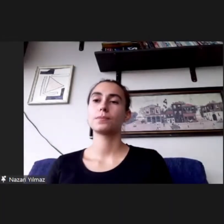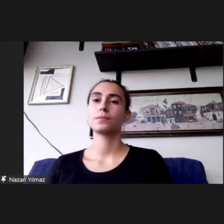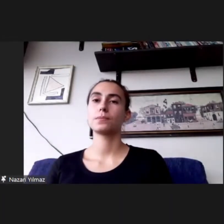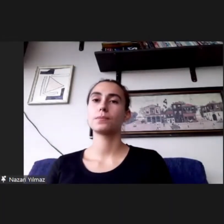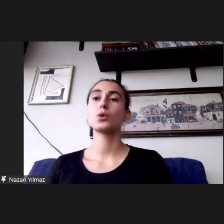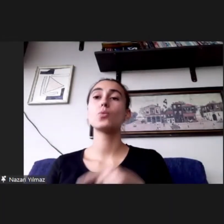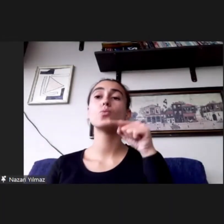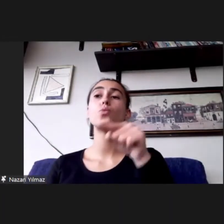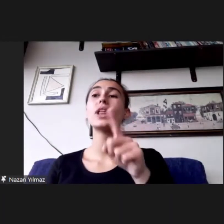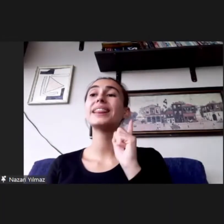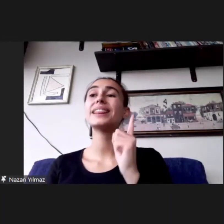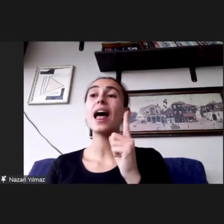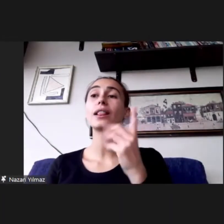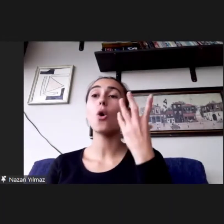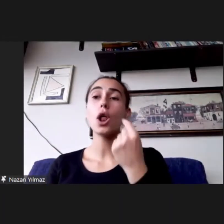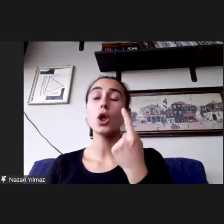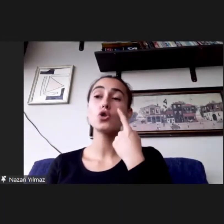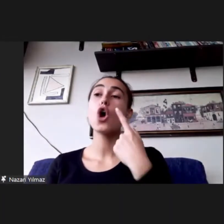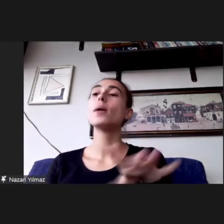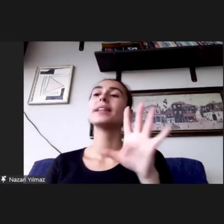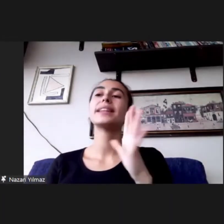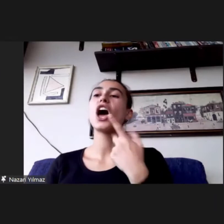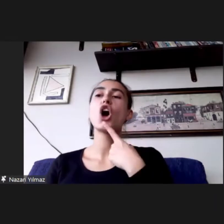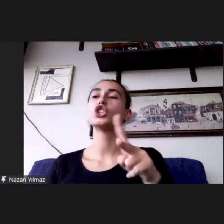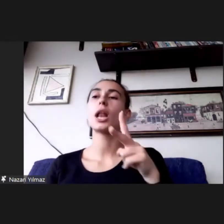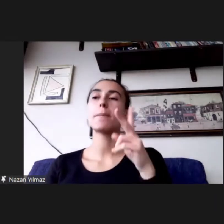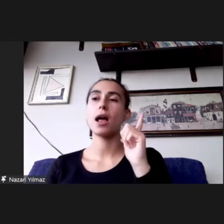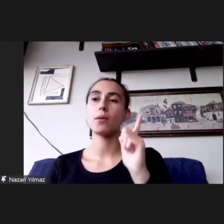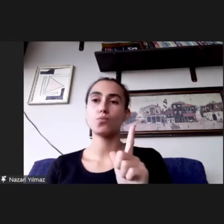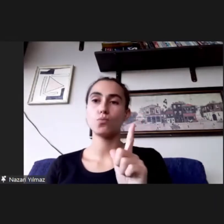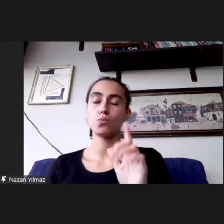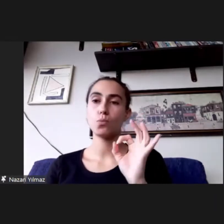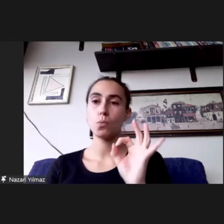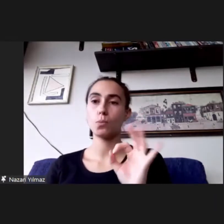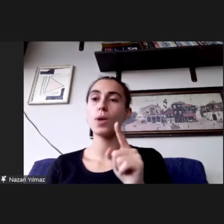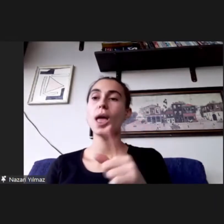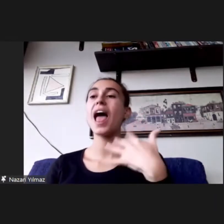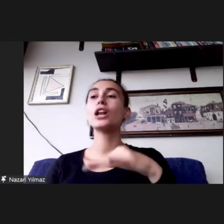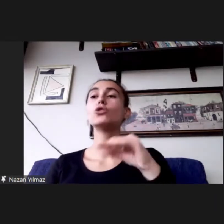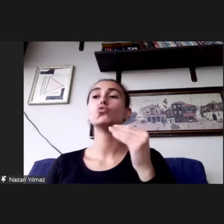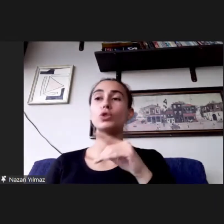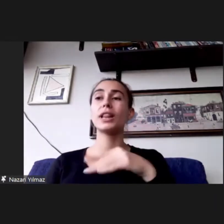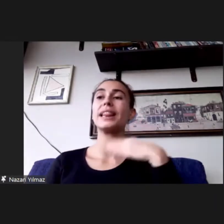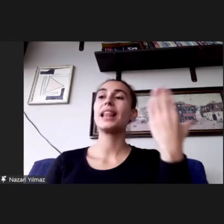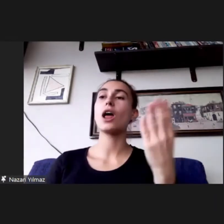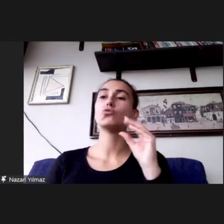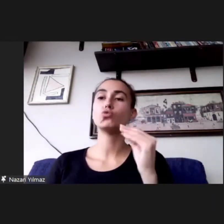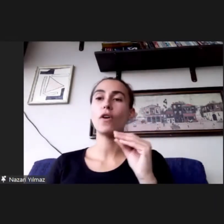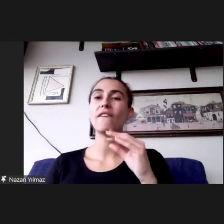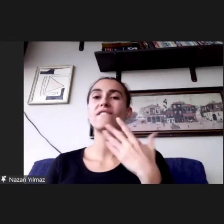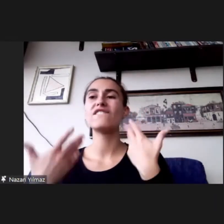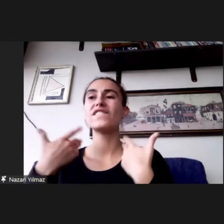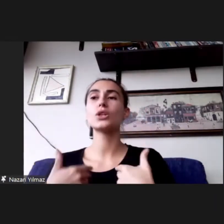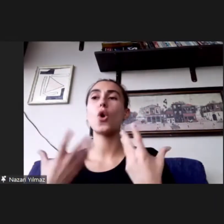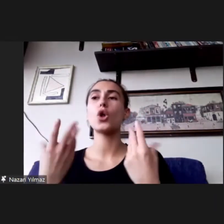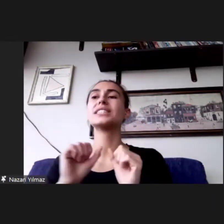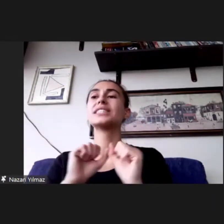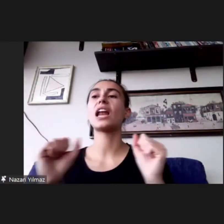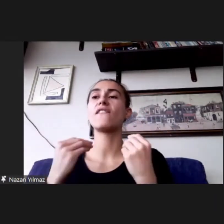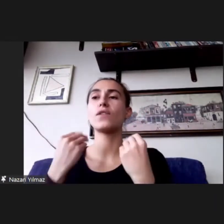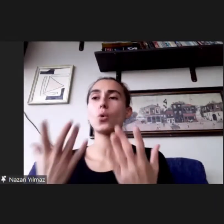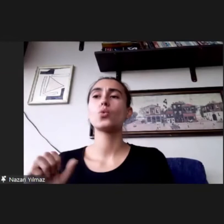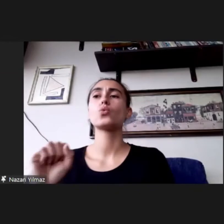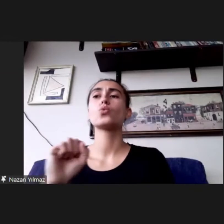bu tehdit olarak görmeyi de şöyle açıklamak mümkün. Yani engelli çocuğun diğer çocuklara fiziksel olarak zarar verebileceği kaygısı,